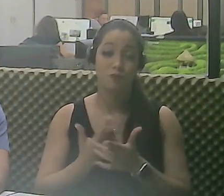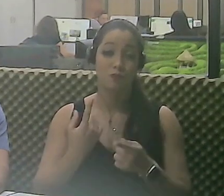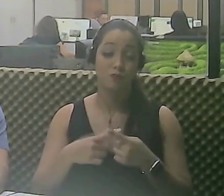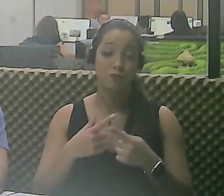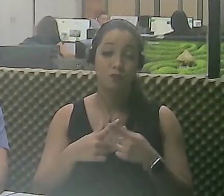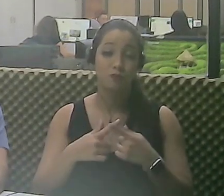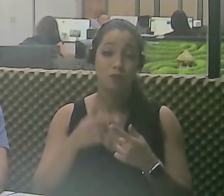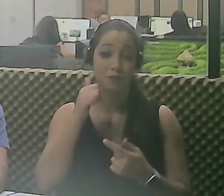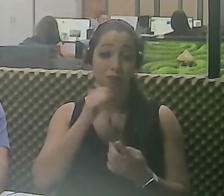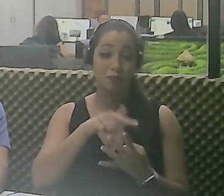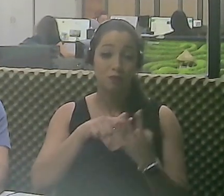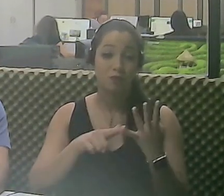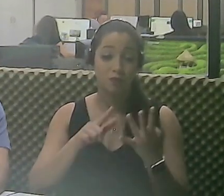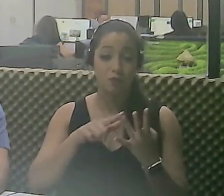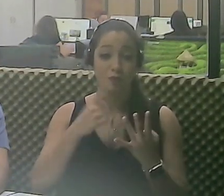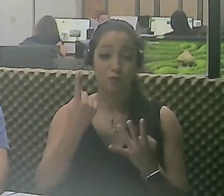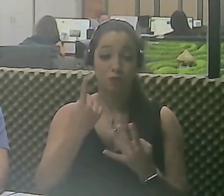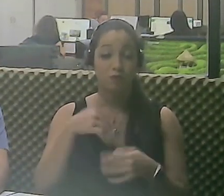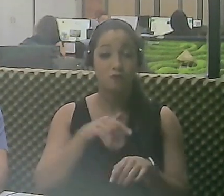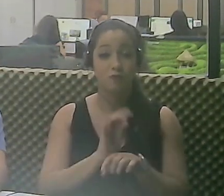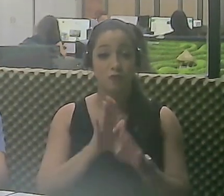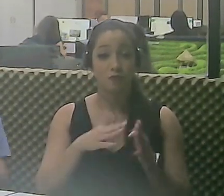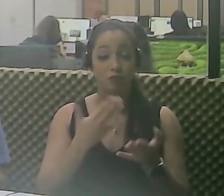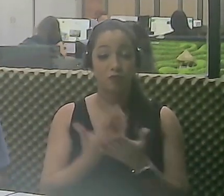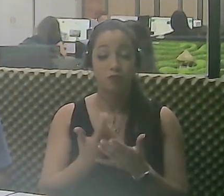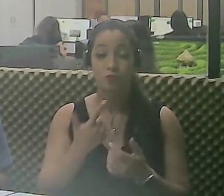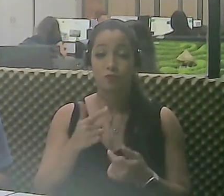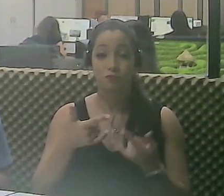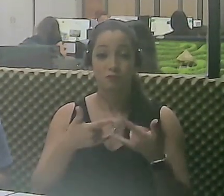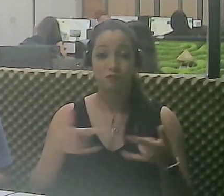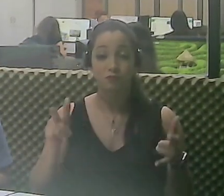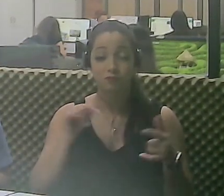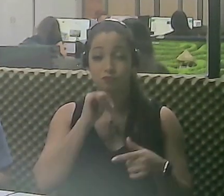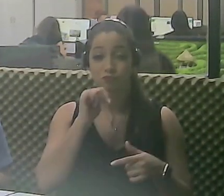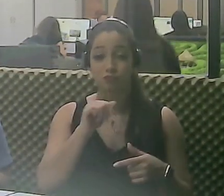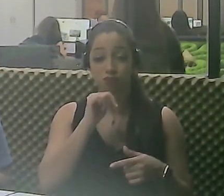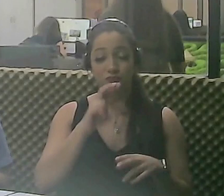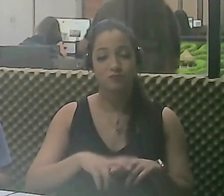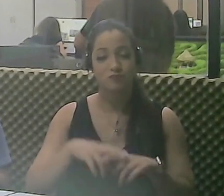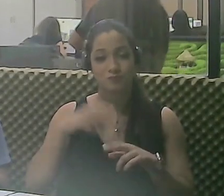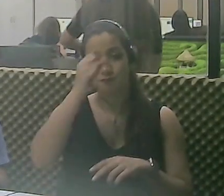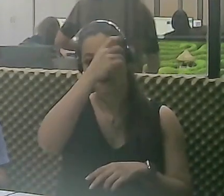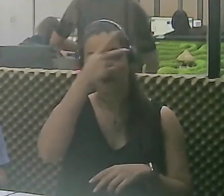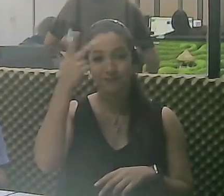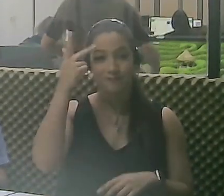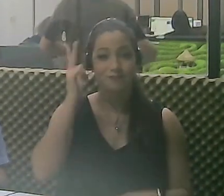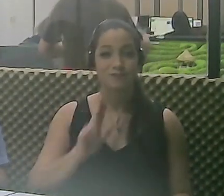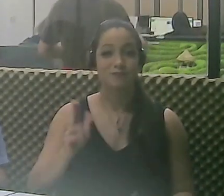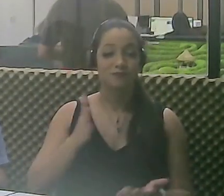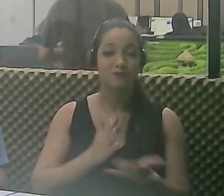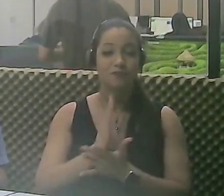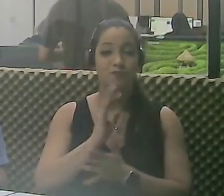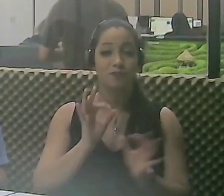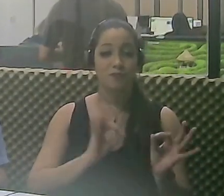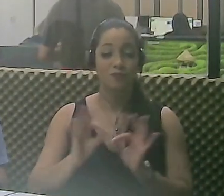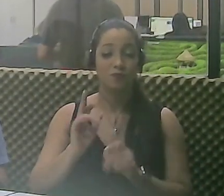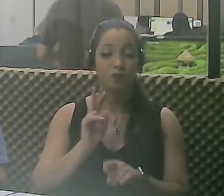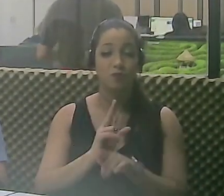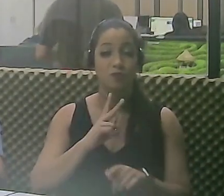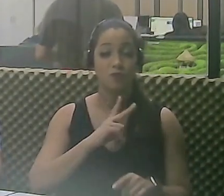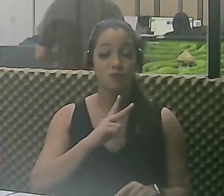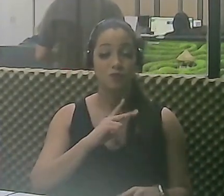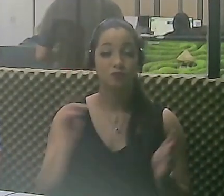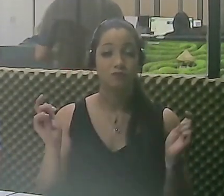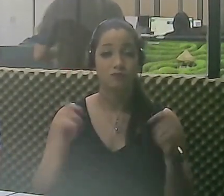ela é uma dentre 4 garotas que falta aula por não ter absorvente. Por isso, a Prefeitura lançou o programa Cuidado Íntimo.